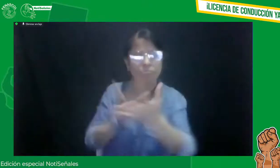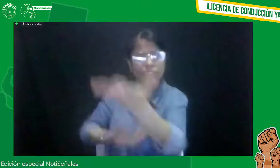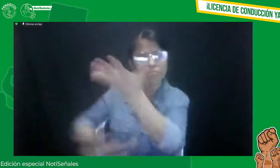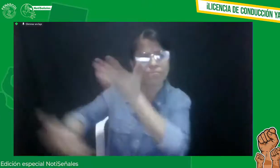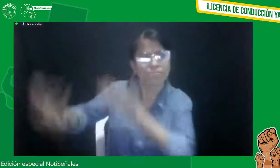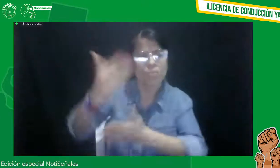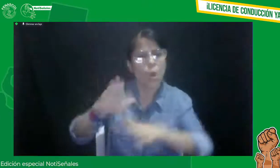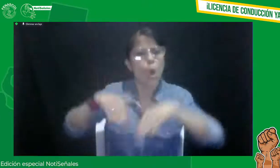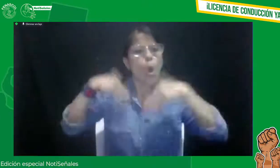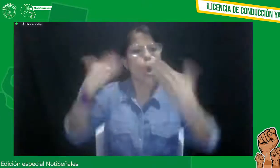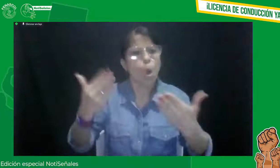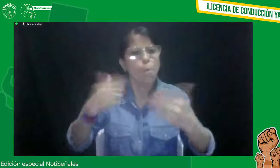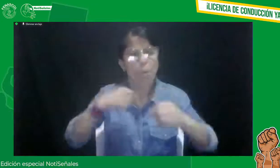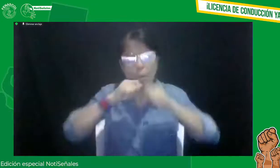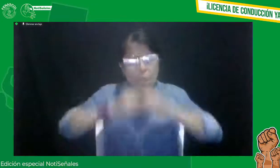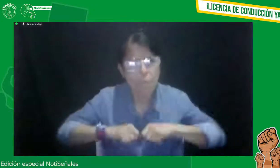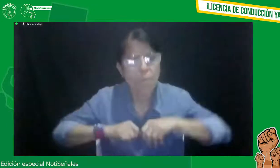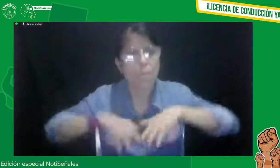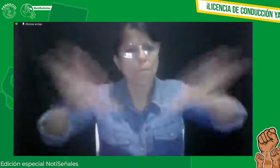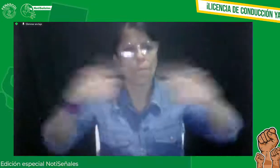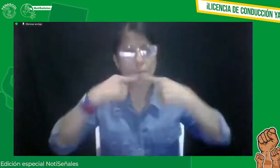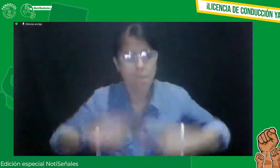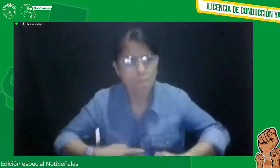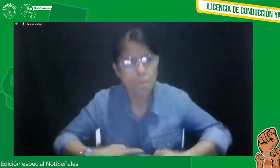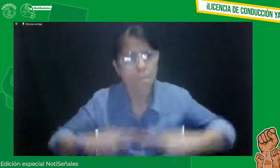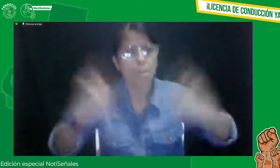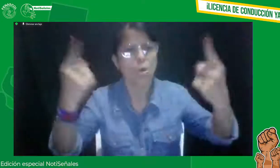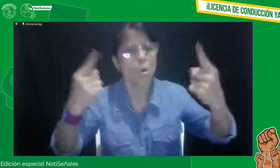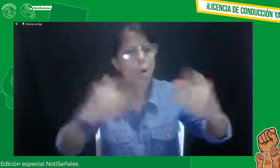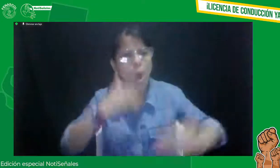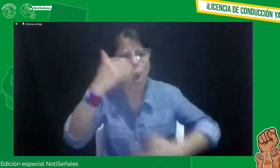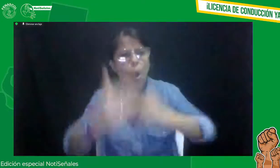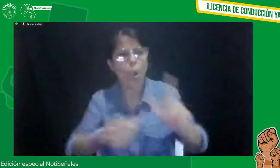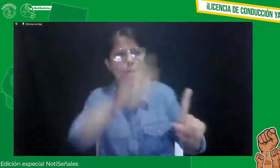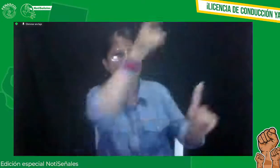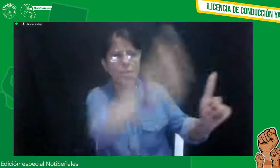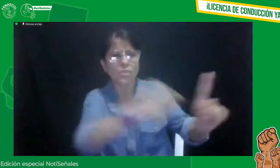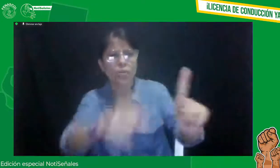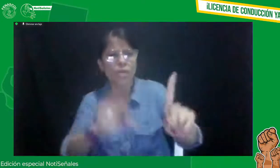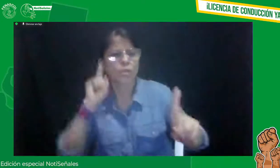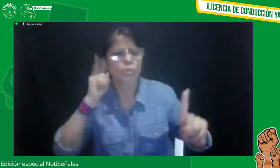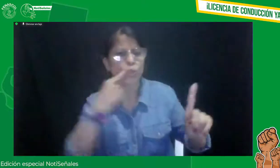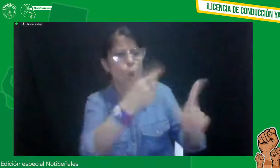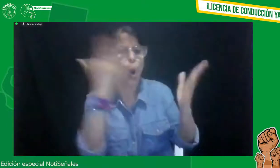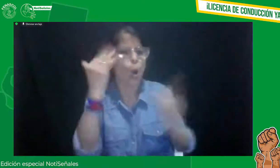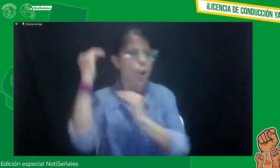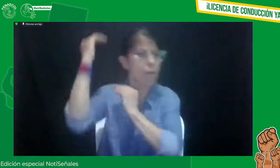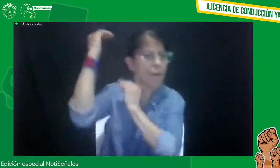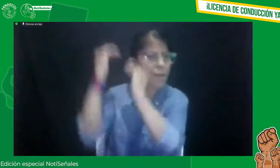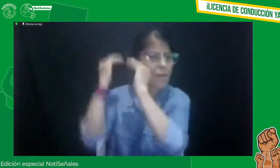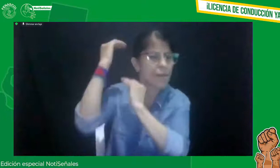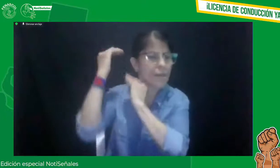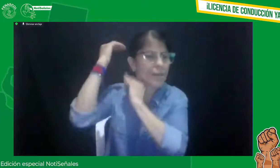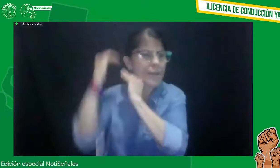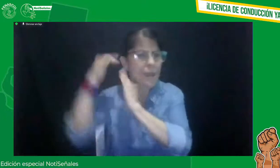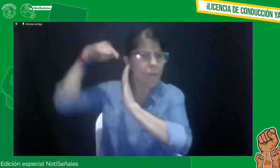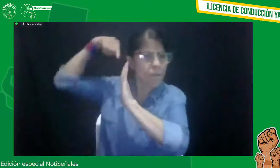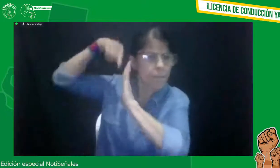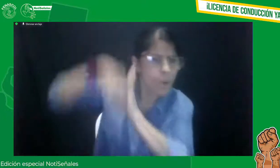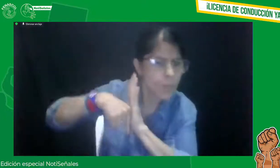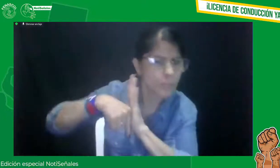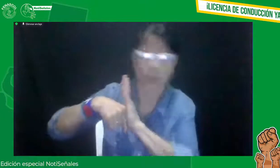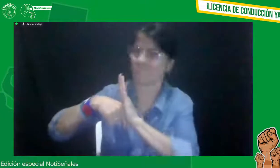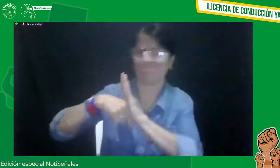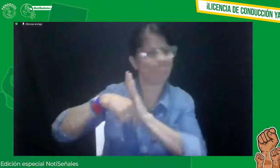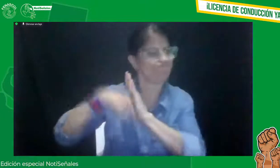que trabajan en el transporte público se ven afectadas, dado que la resolución